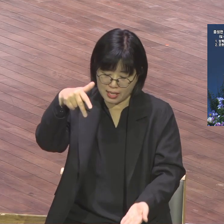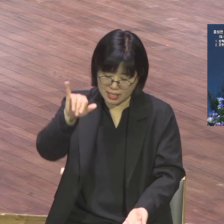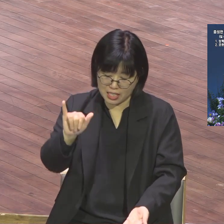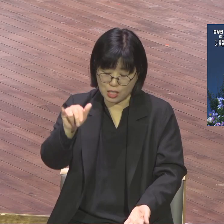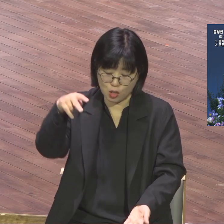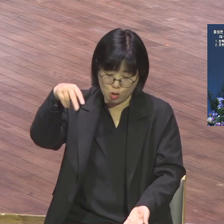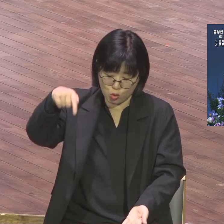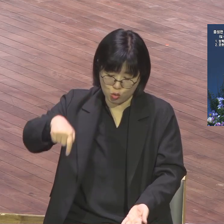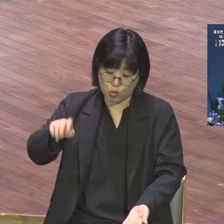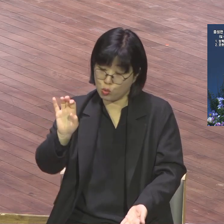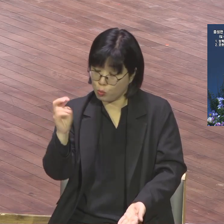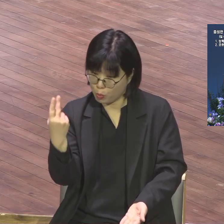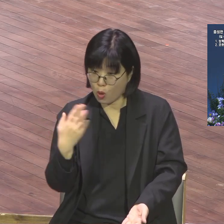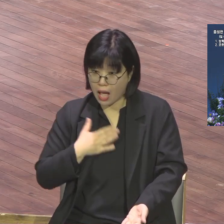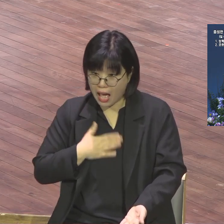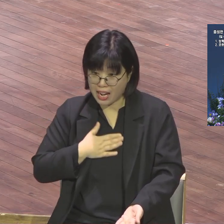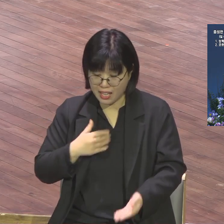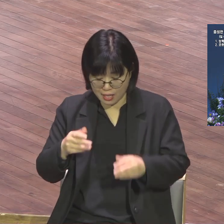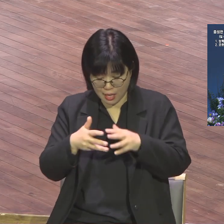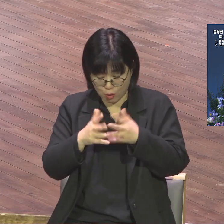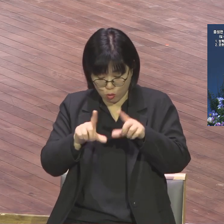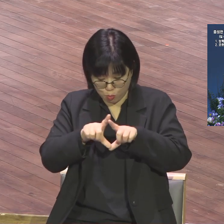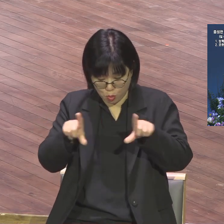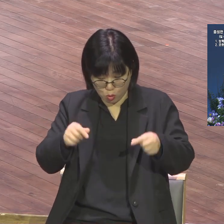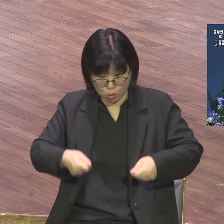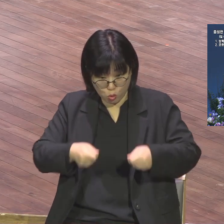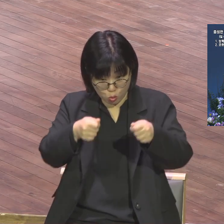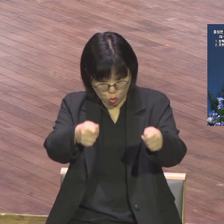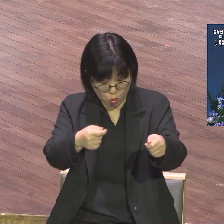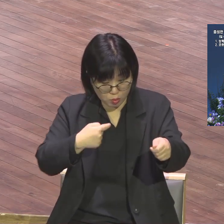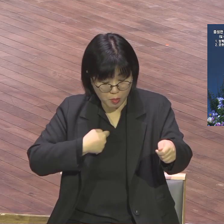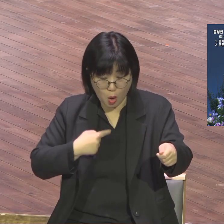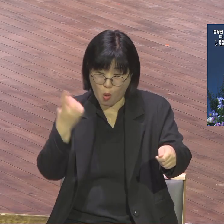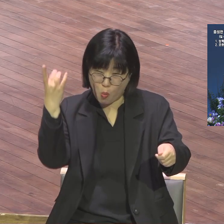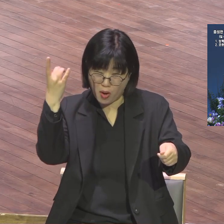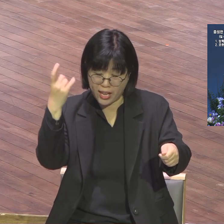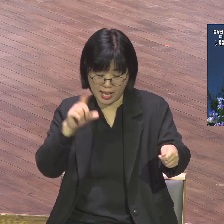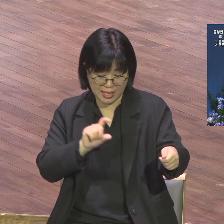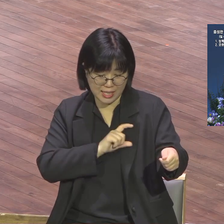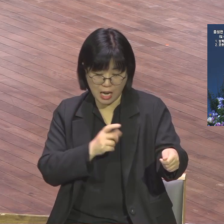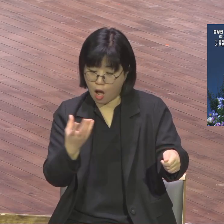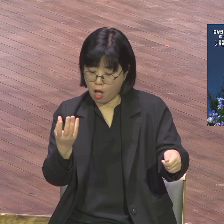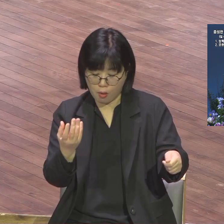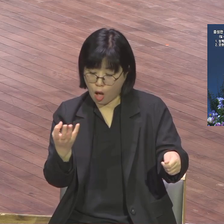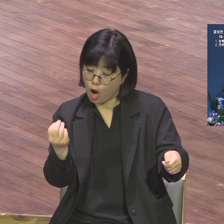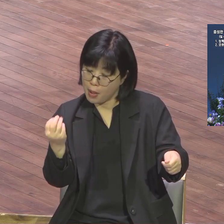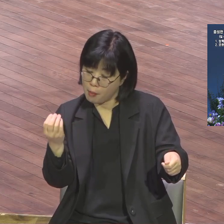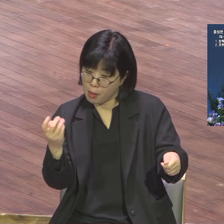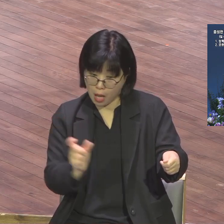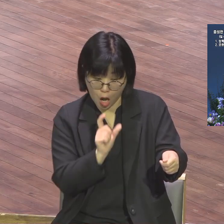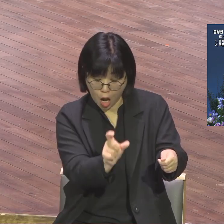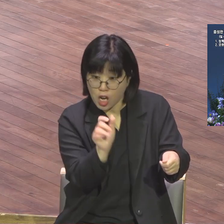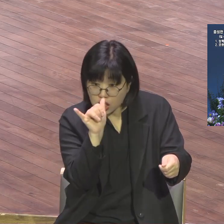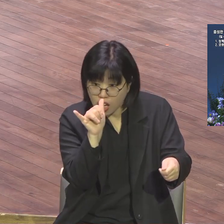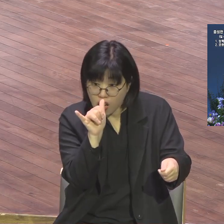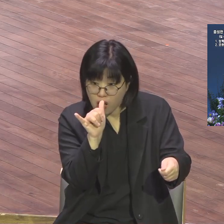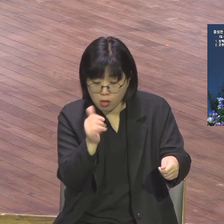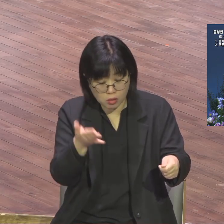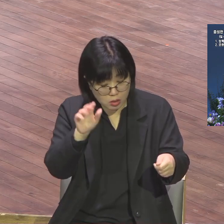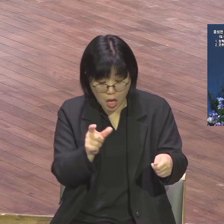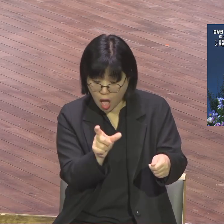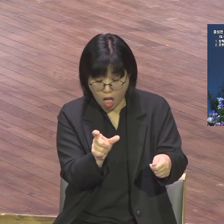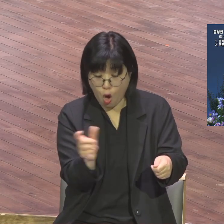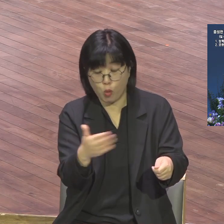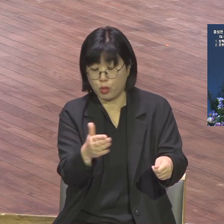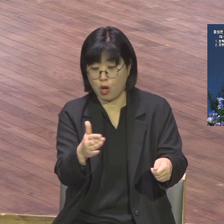백지수표다. 이 데일 무대 목사님 이 정도로 체험한 거예요. 또 하나님의 풍성함을